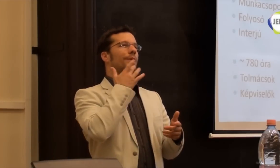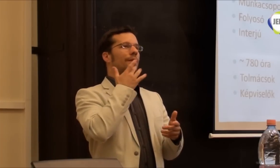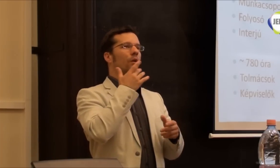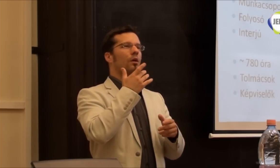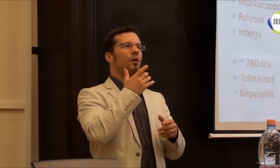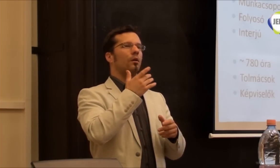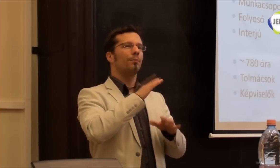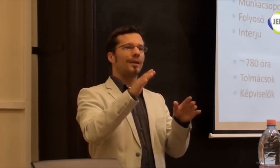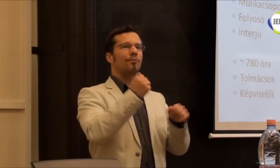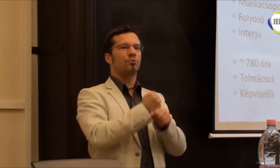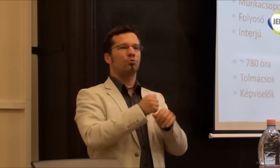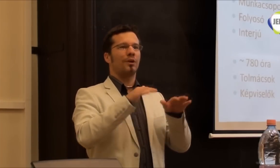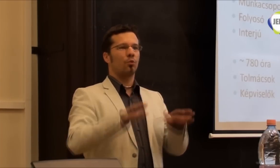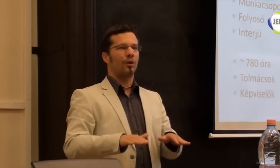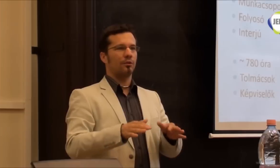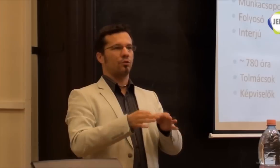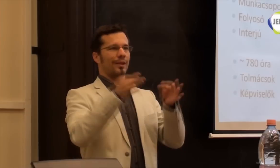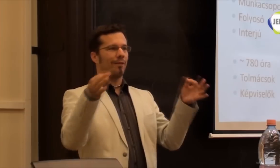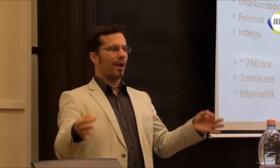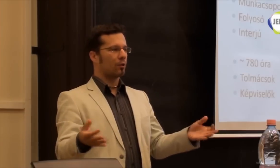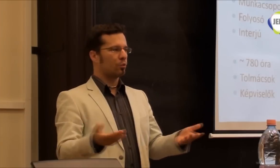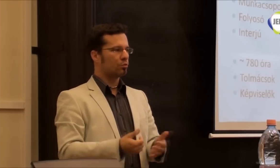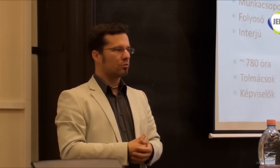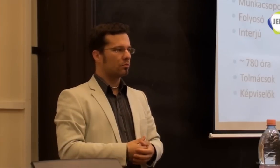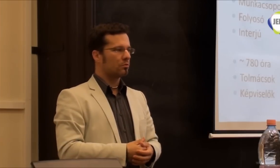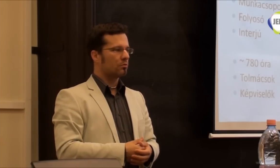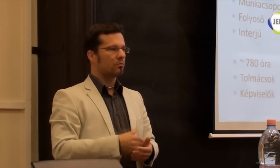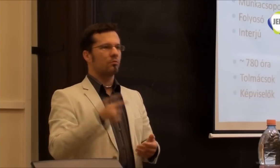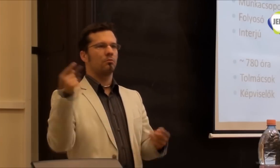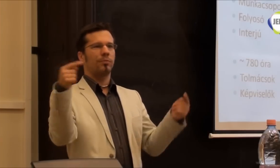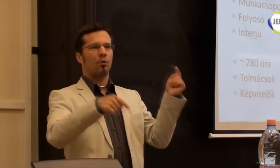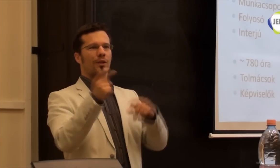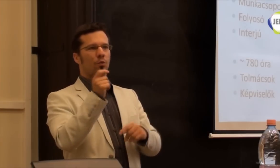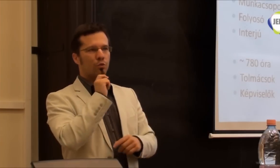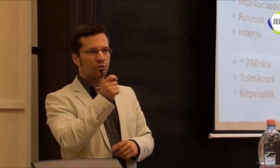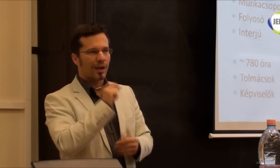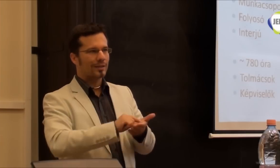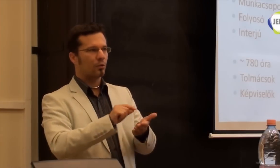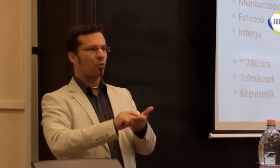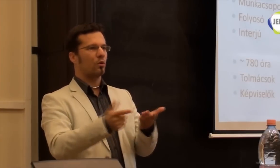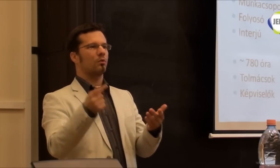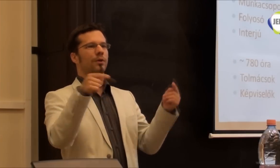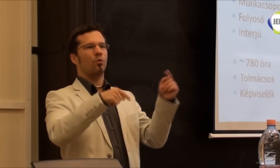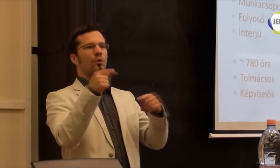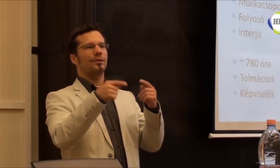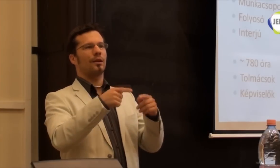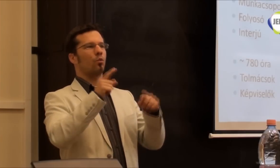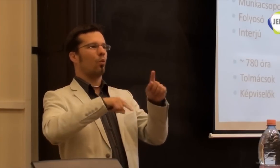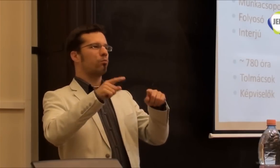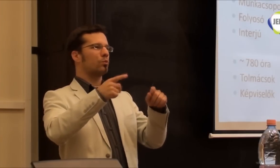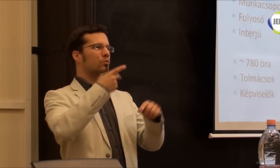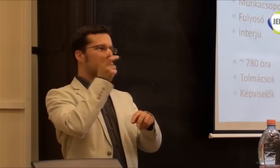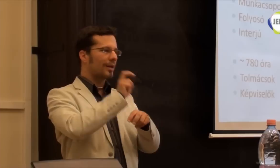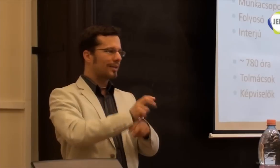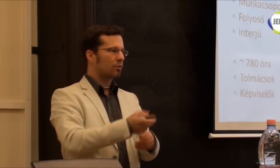jelnyelvet. Például minden bizottságülés nyilvános. Bejönnek újságírók, bejönnek